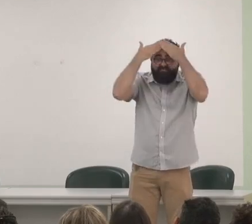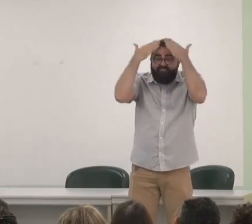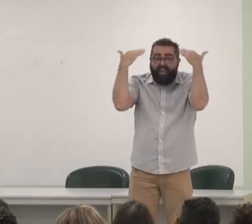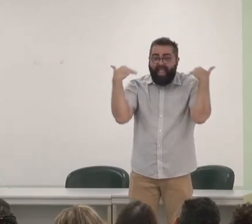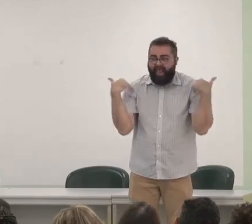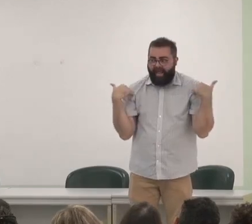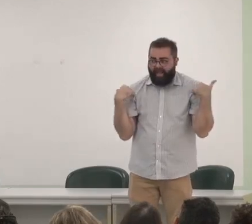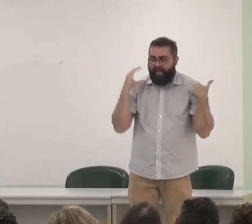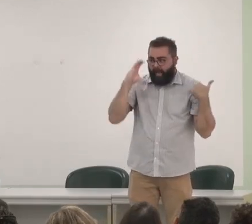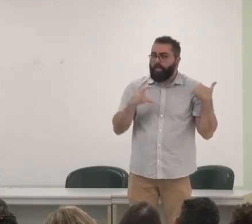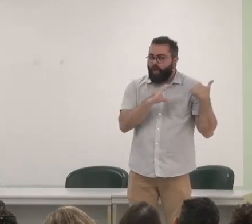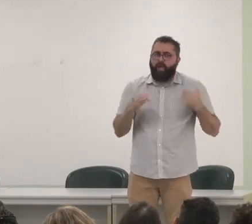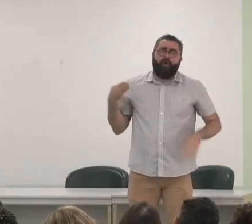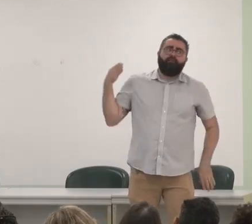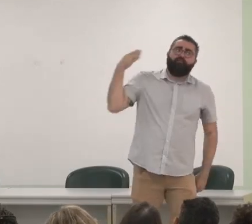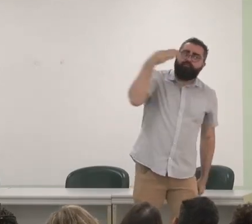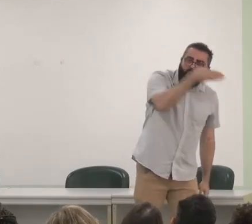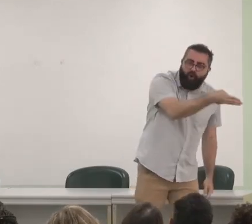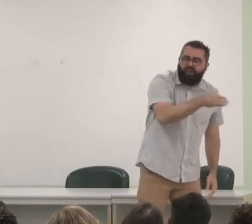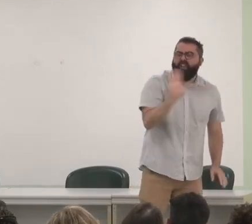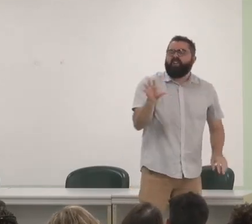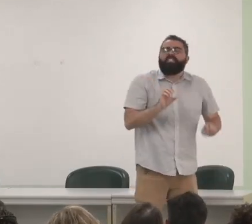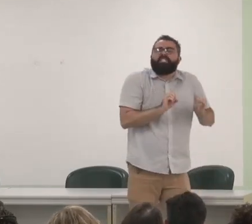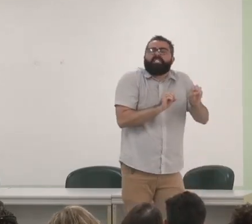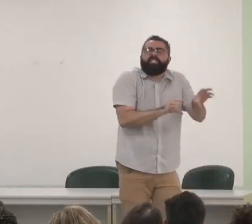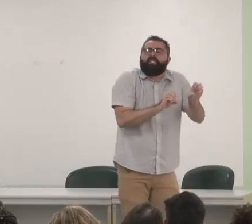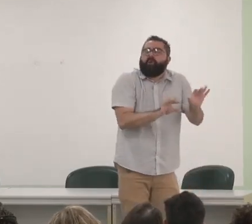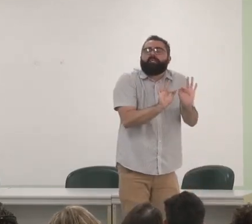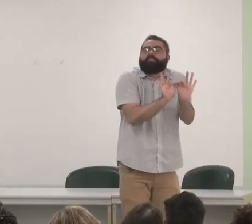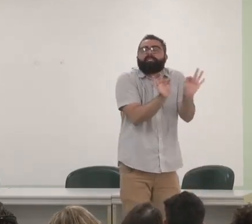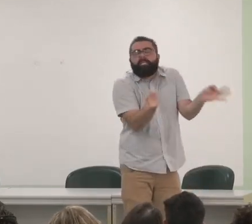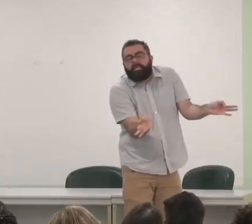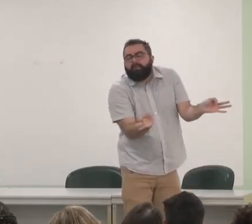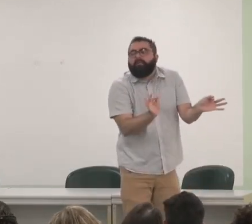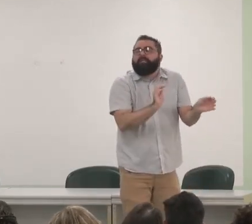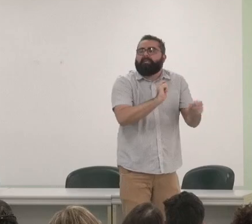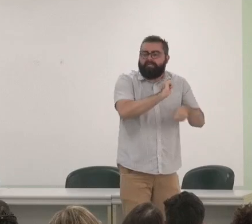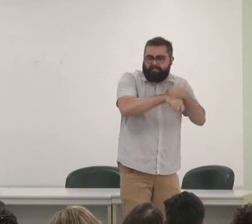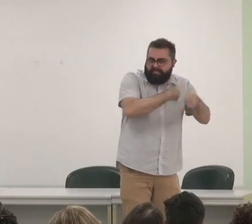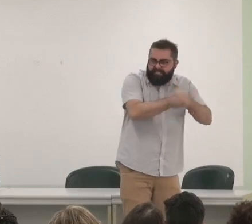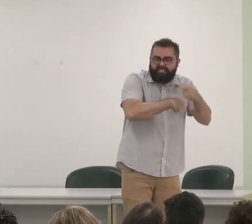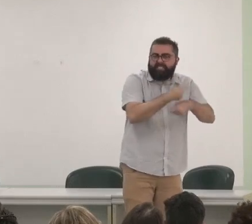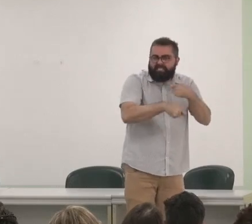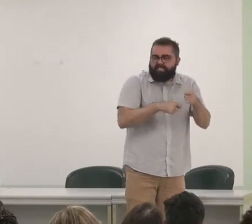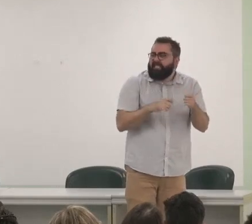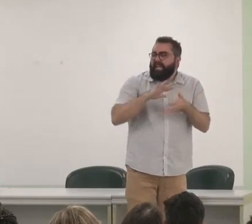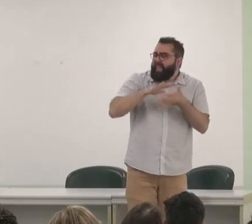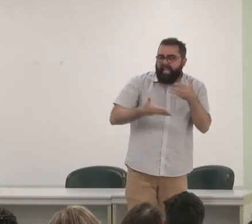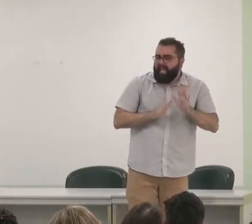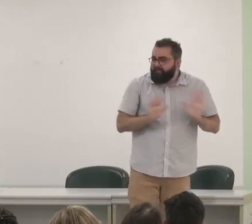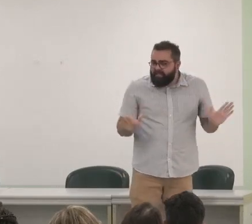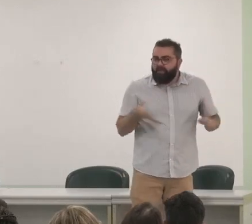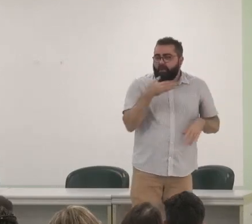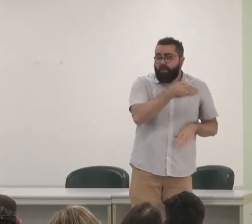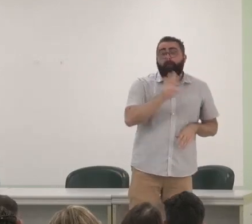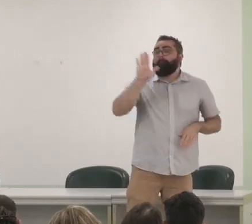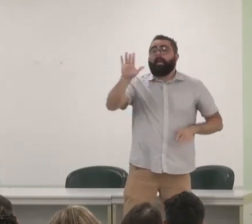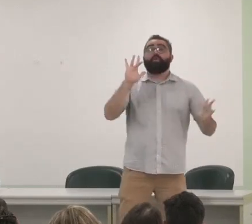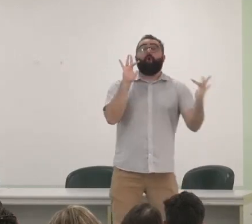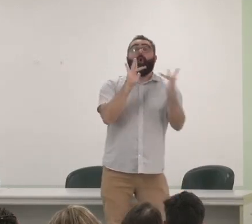conhece. Foi depois desse período que uma freira foi até a cidade para ensinar algumas